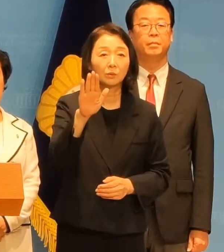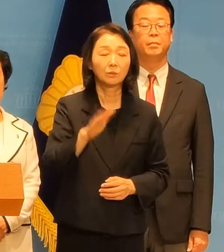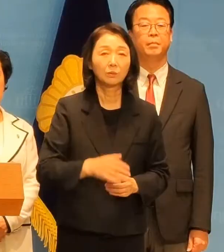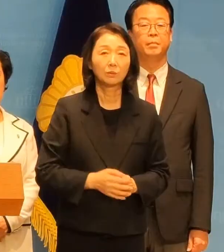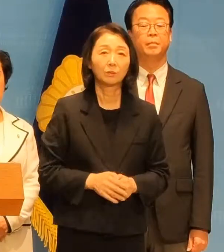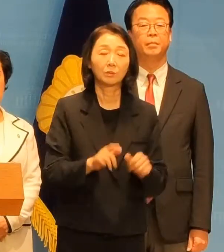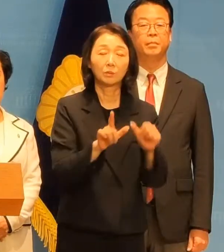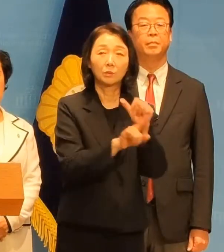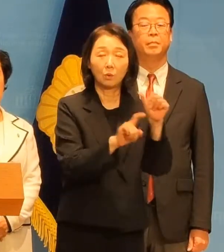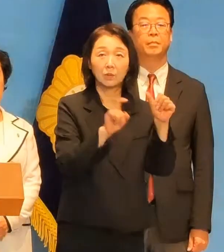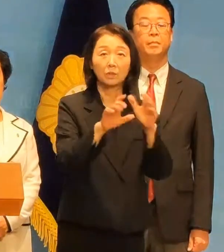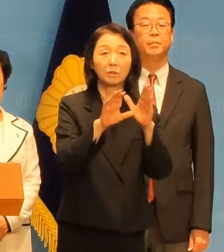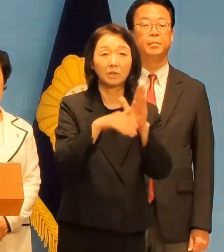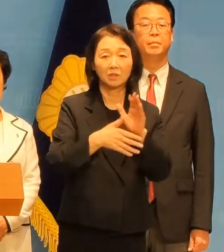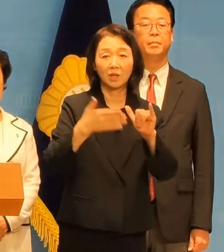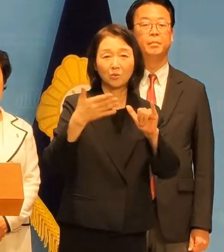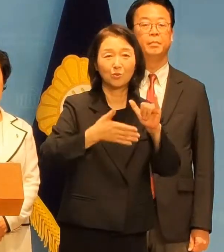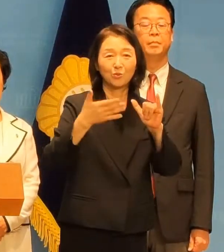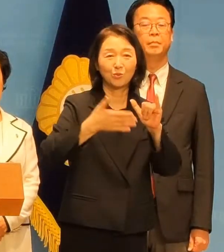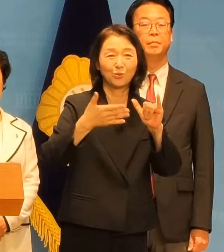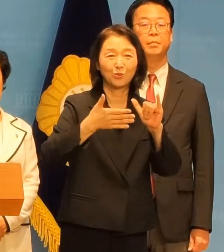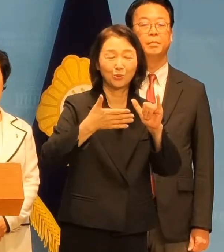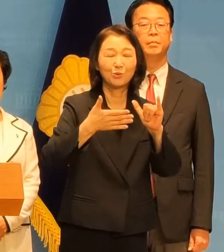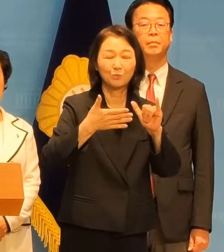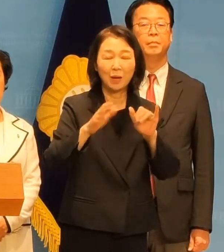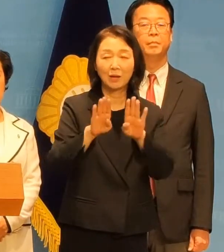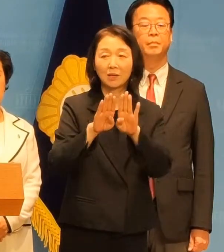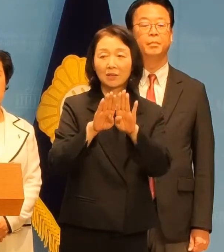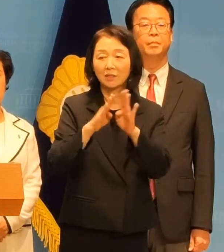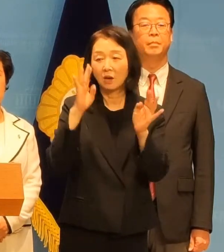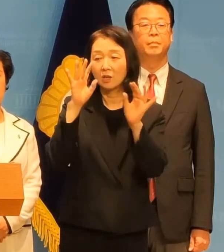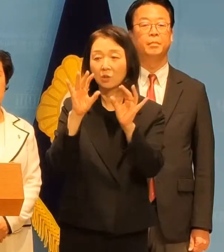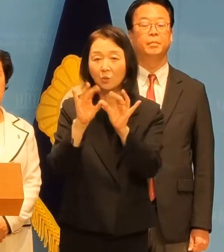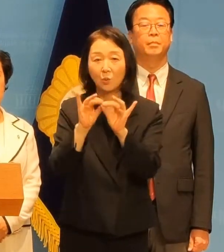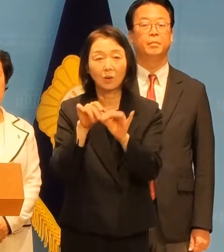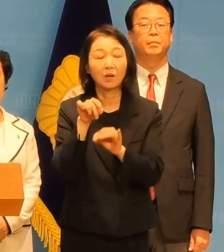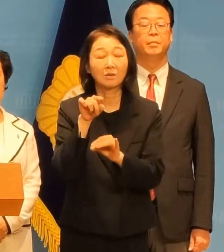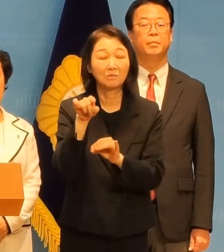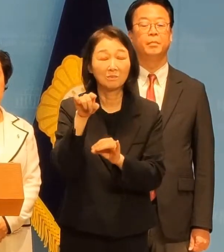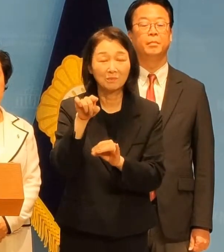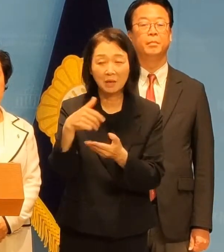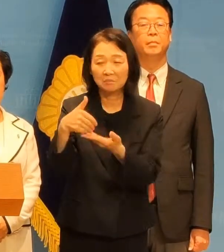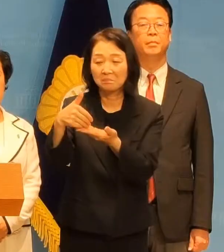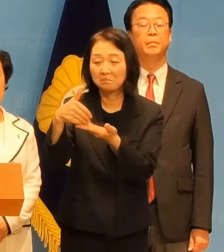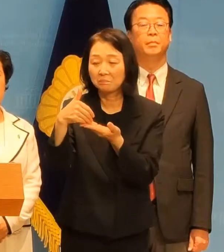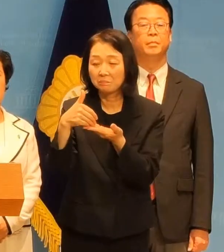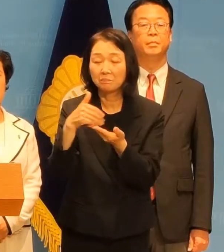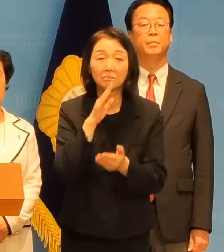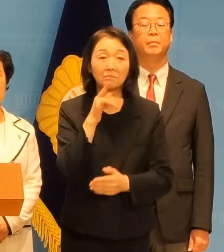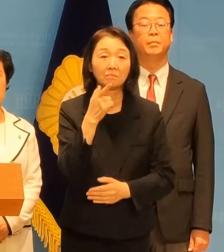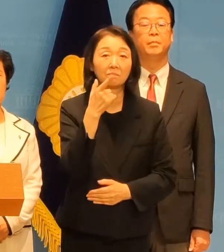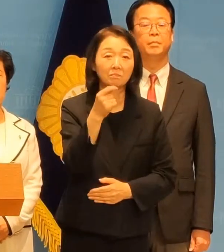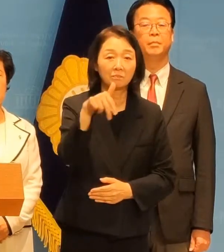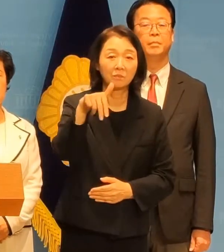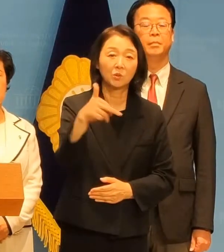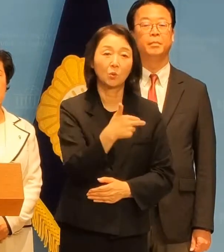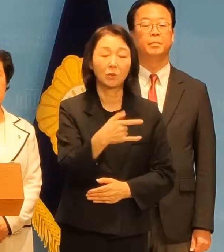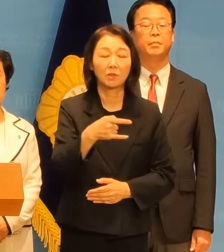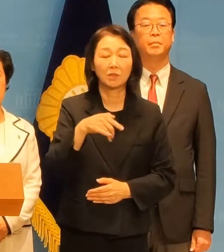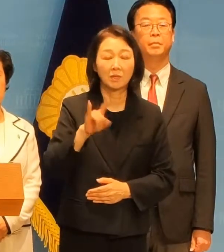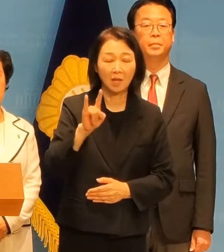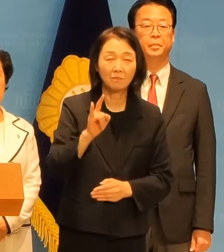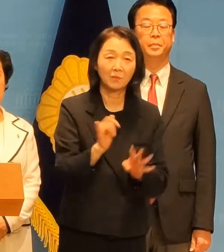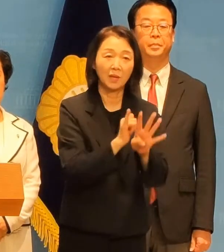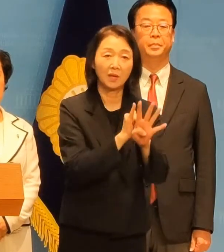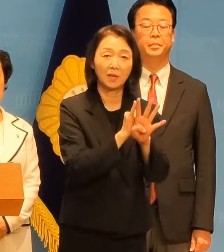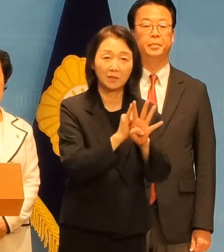5월 10일 유튜브 열린공감TV가 취재 첩보원의 제보라고 하면서 조이대 4인 회동